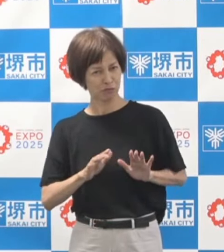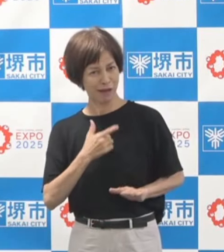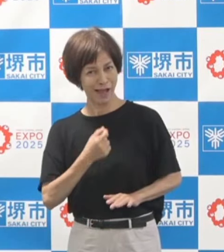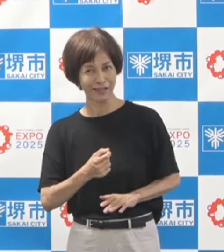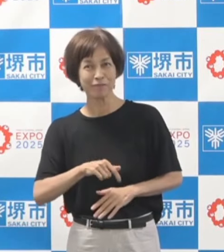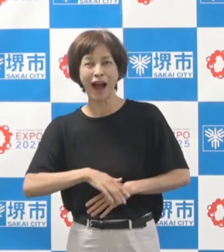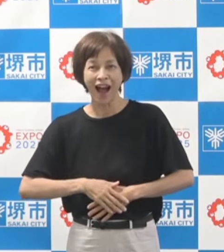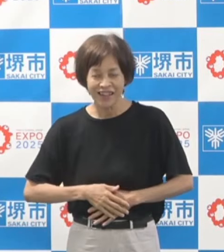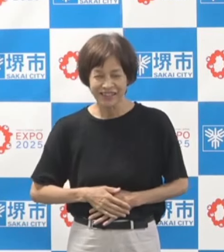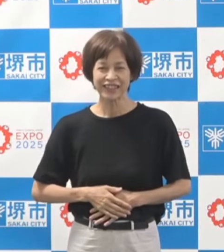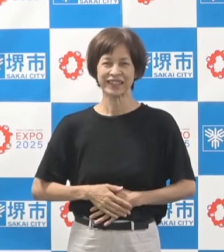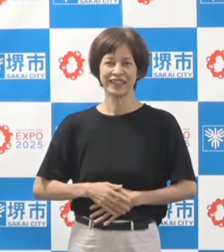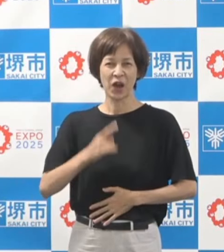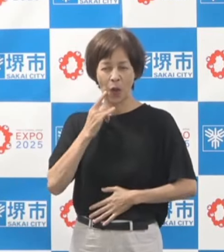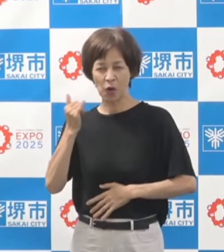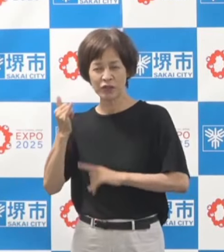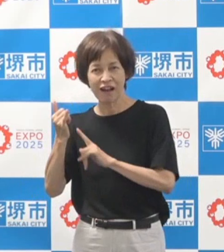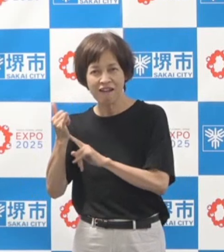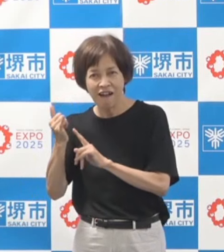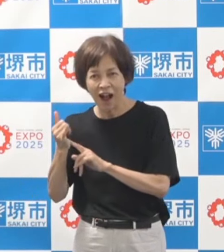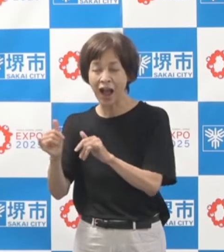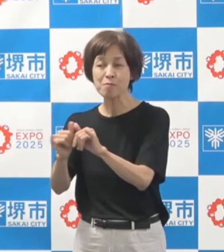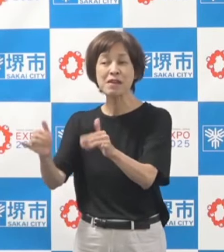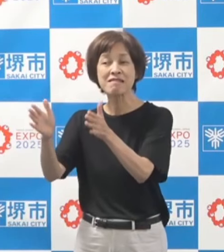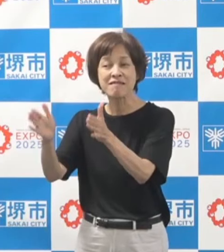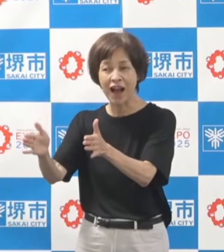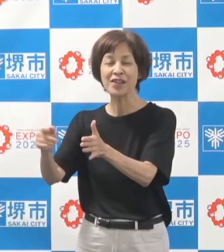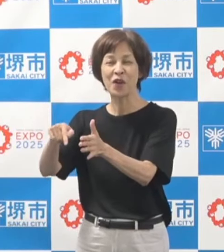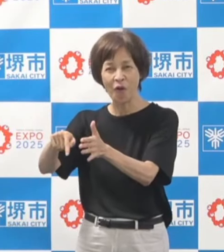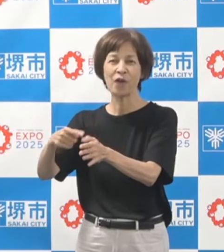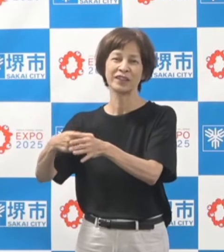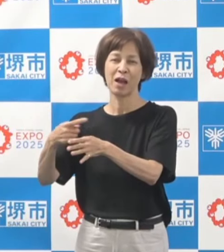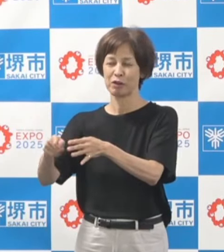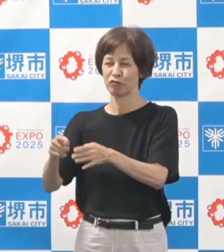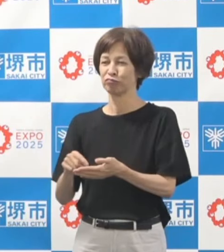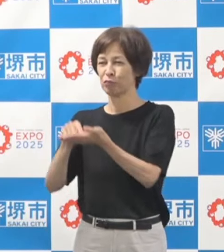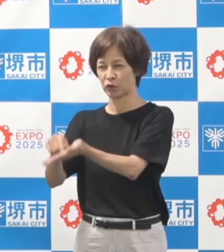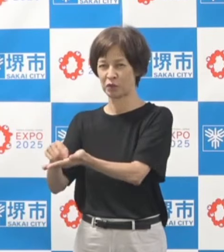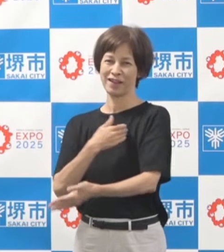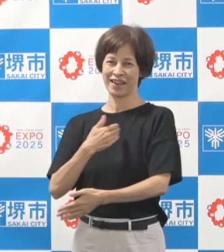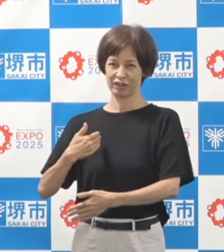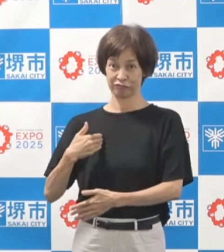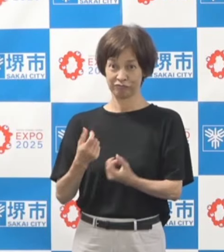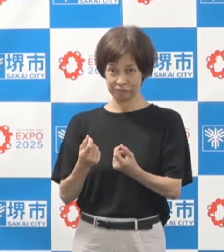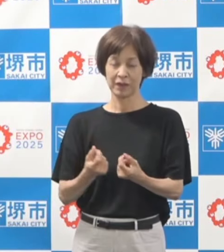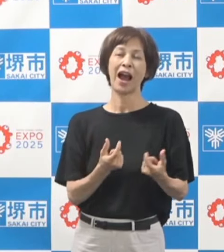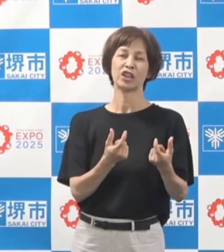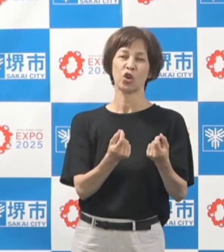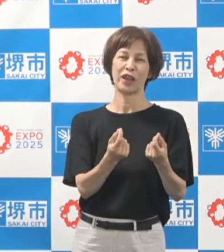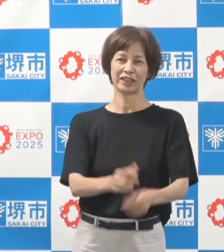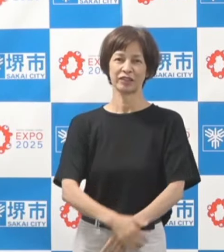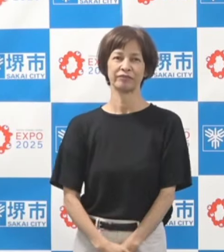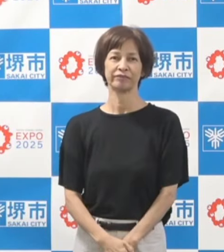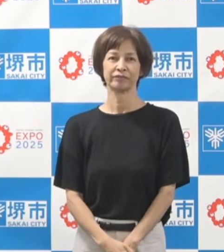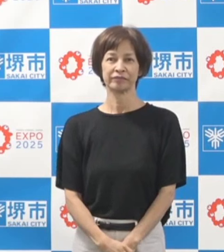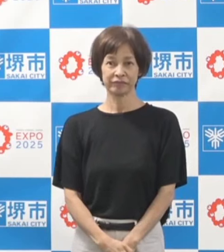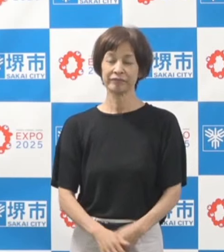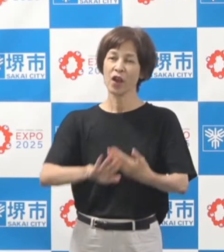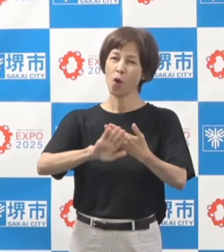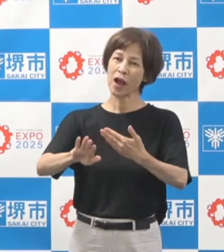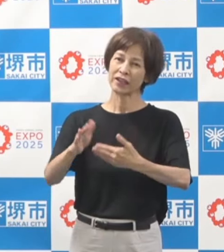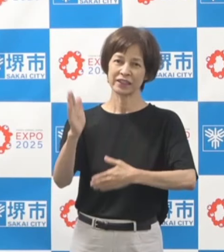事業者がやっているこのサービスに入ることはできるわけですね。 はい、可能です。 わかりました、ありがとうございます。 はい、それでは他